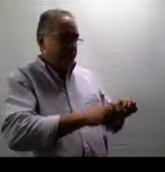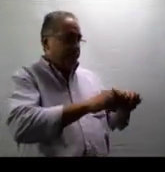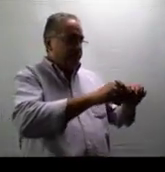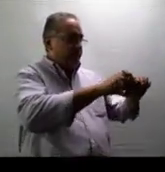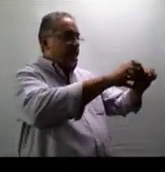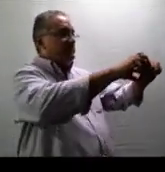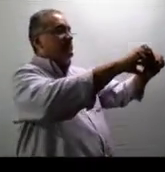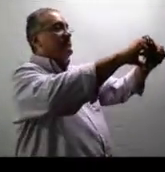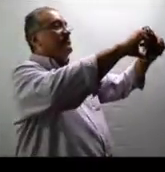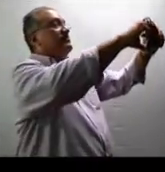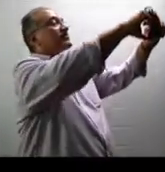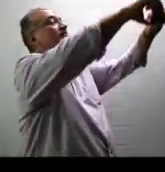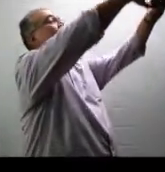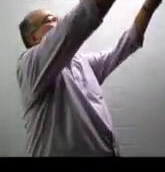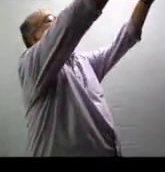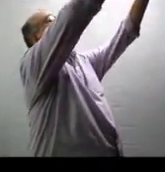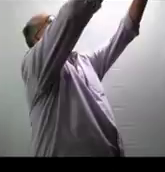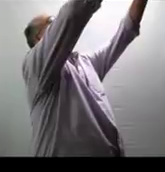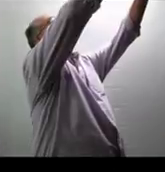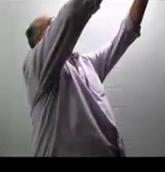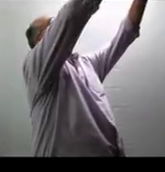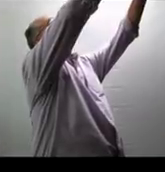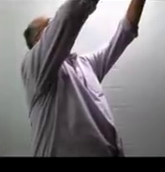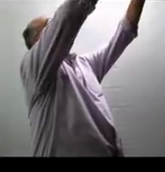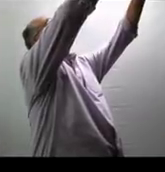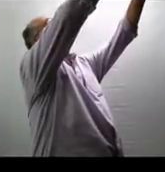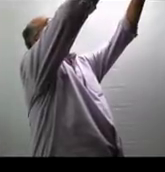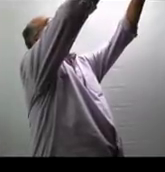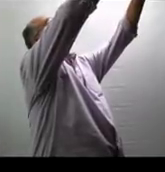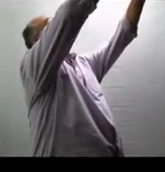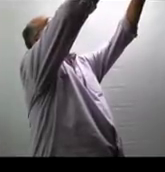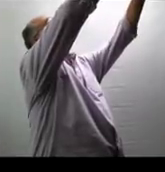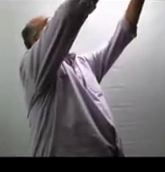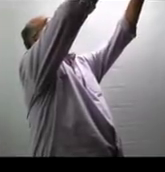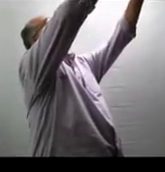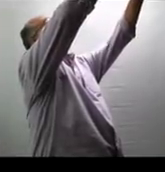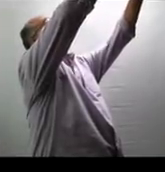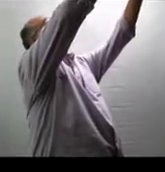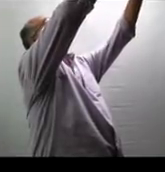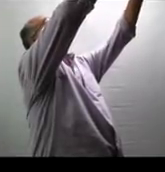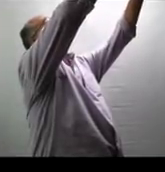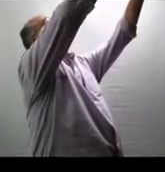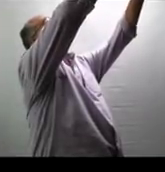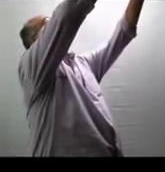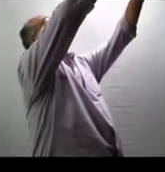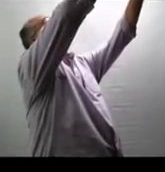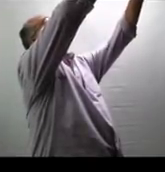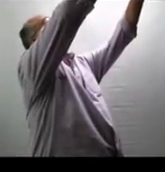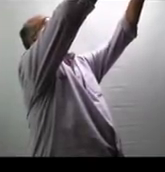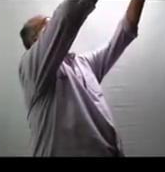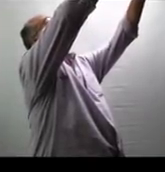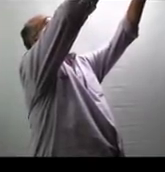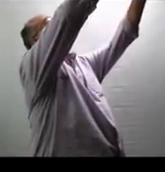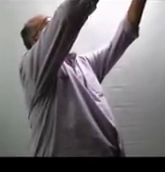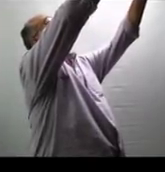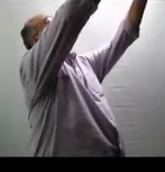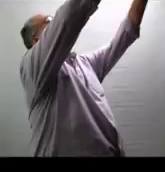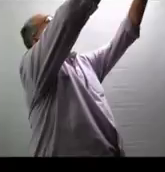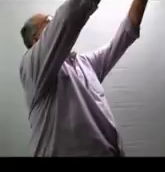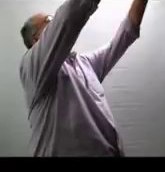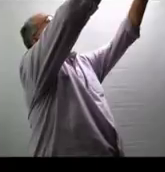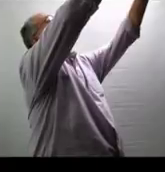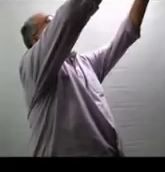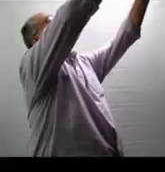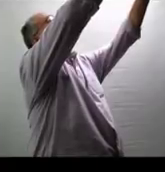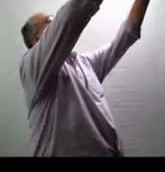con más de 5 millones de yardas todas importadas directamente de fábrica además olazábal es tu tienda por departamentos con un gran inventario en